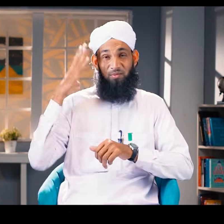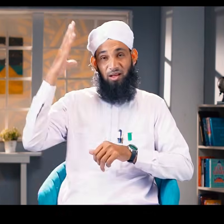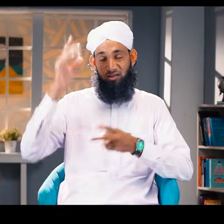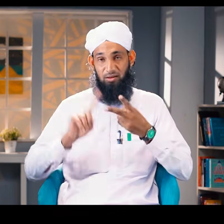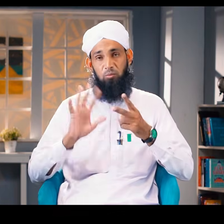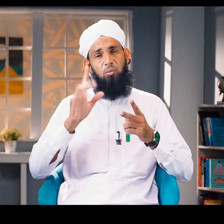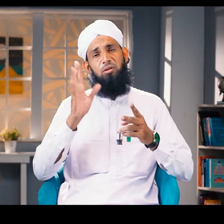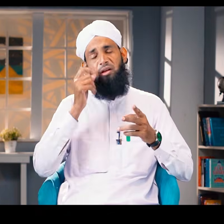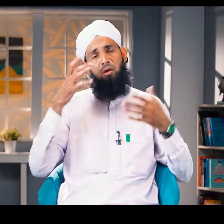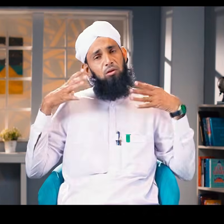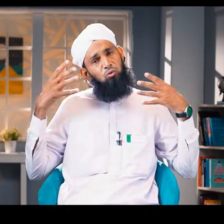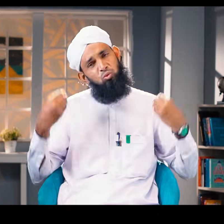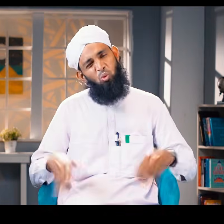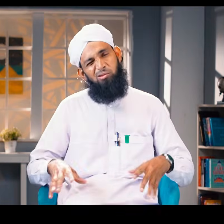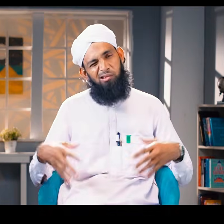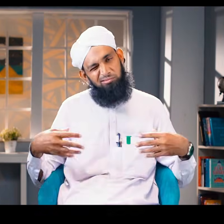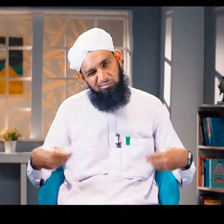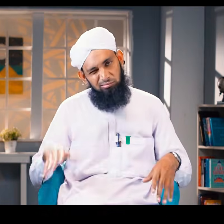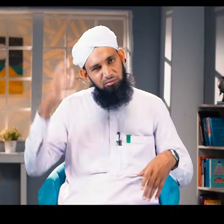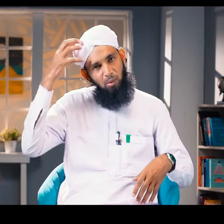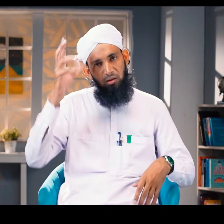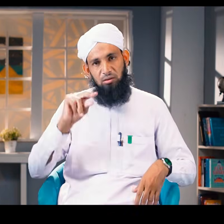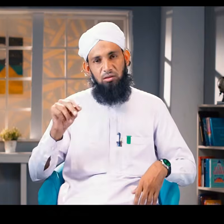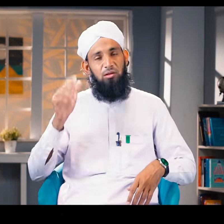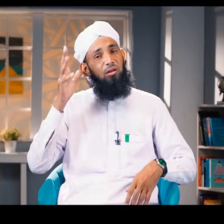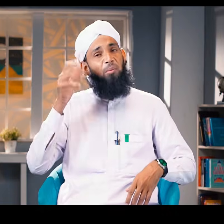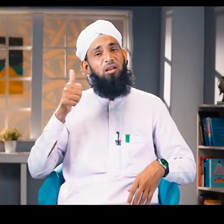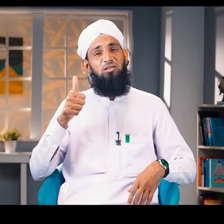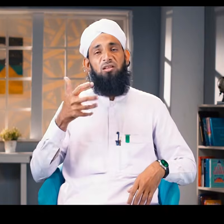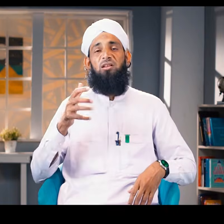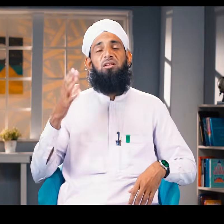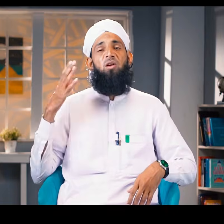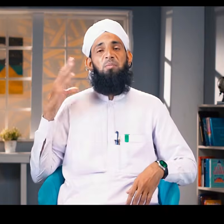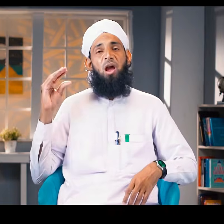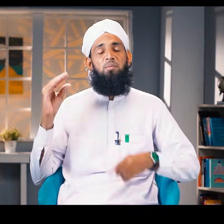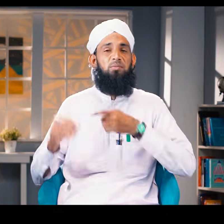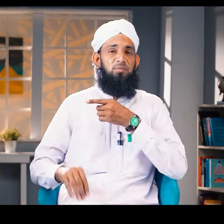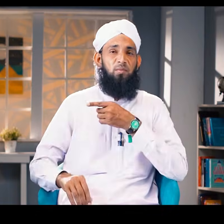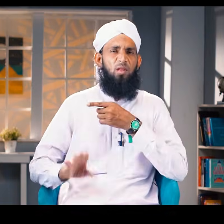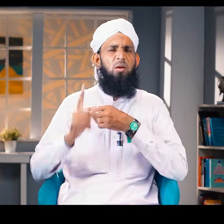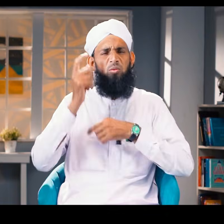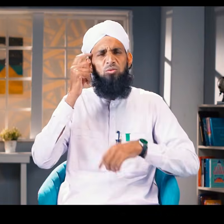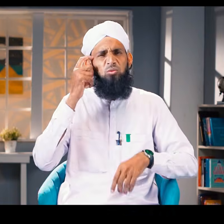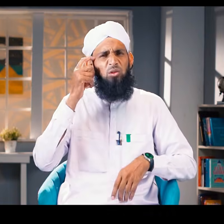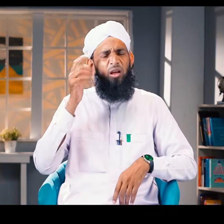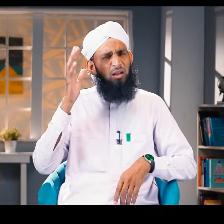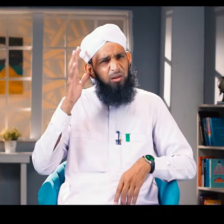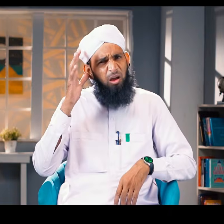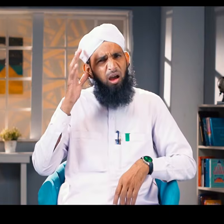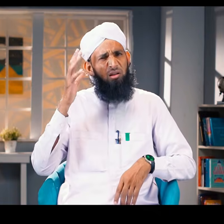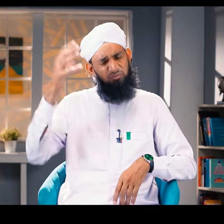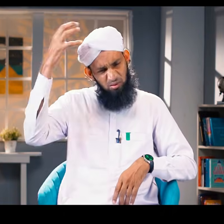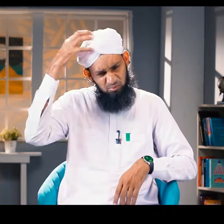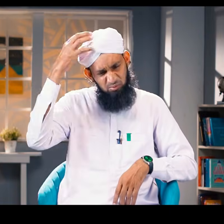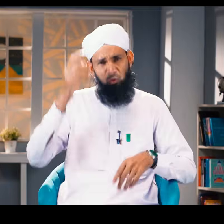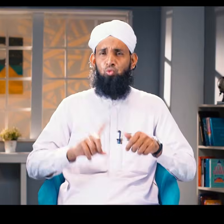مکروہ تنزیہی، ناپسندیدہ۔ اور اگر نماز کے تعلق سے یوں سوچا کہ اب نماز ہے نا، کیا مطلب کوئی ایسی